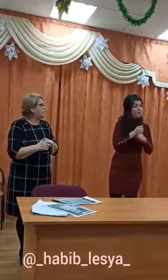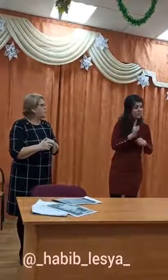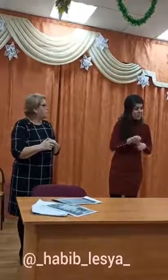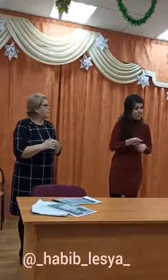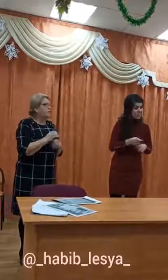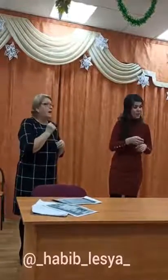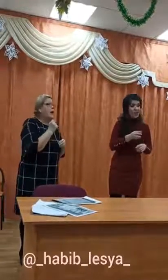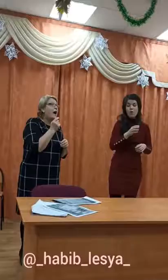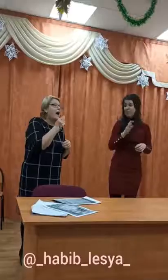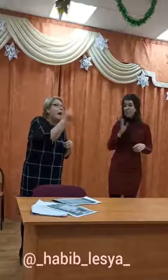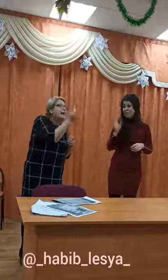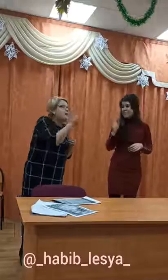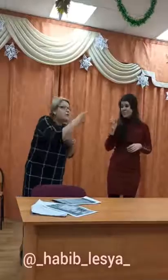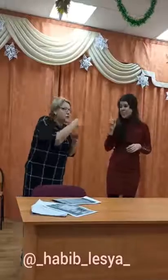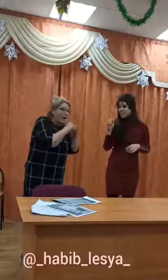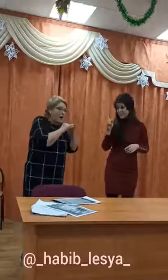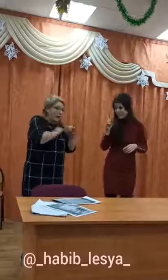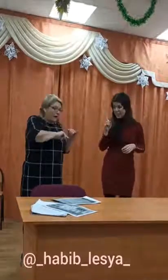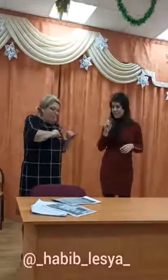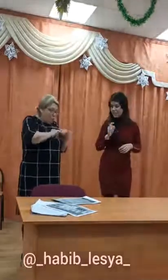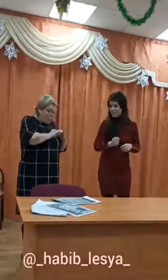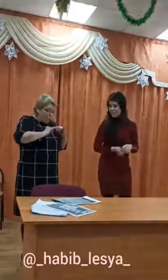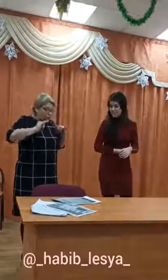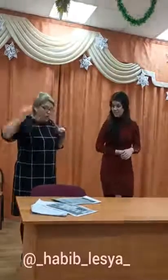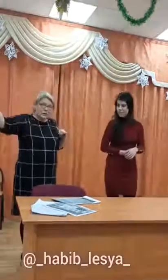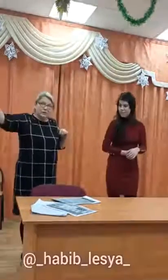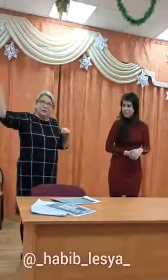работать надо. Если зависит, работает.